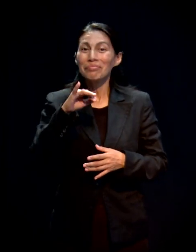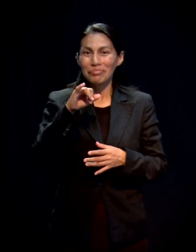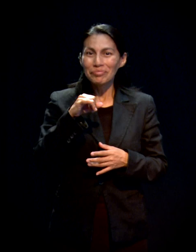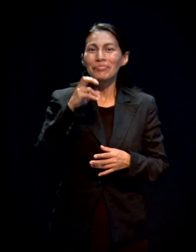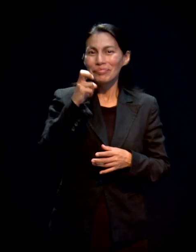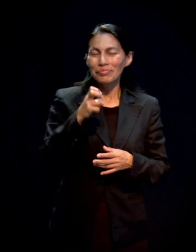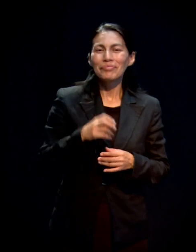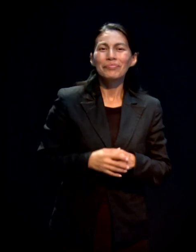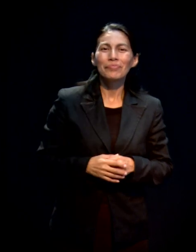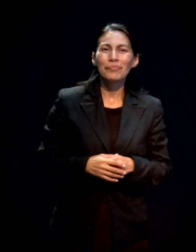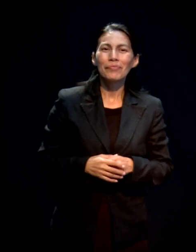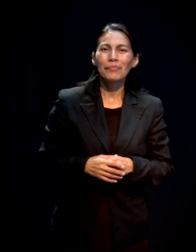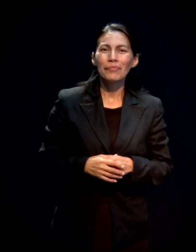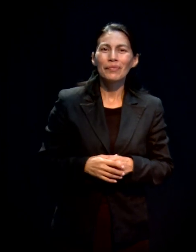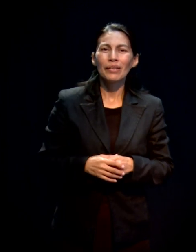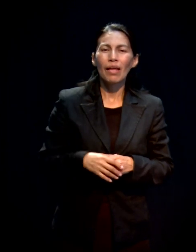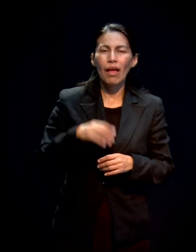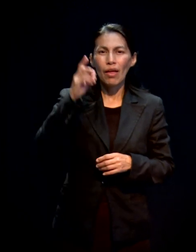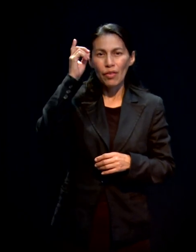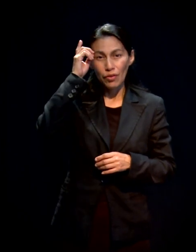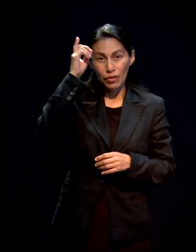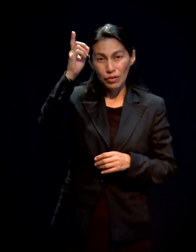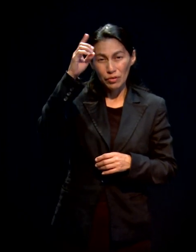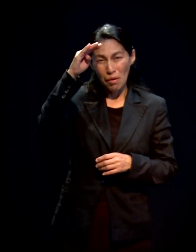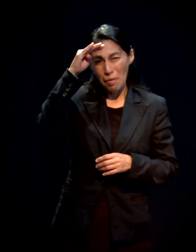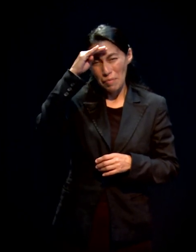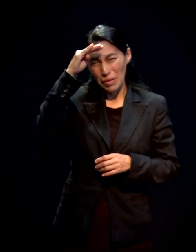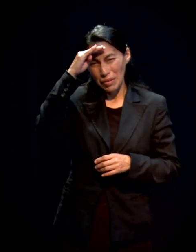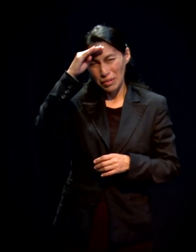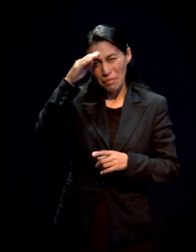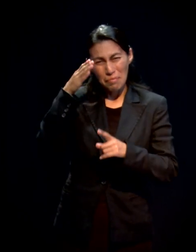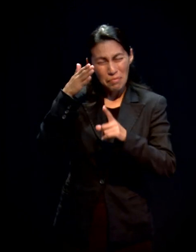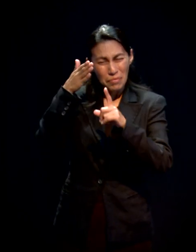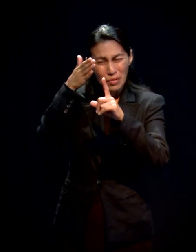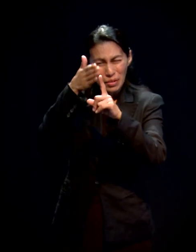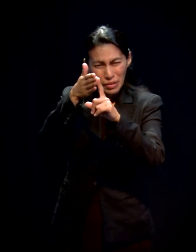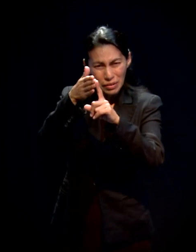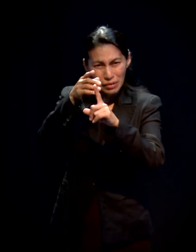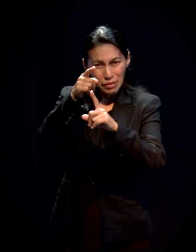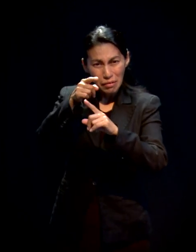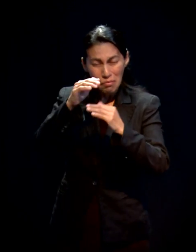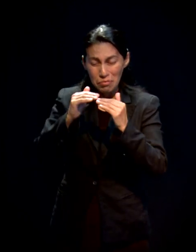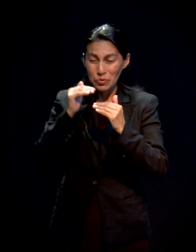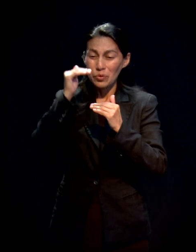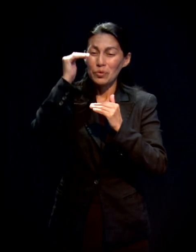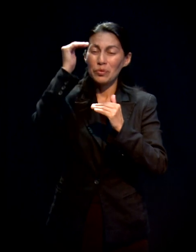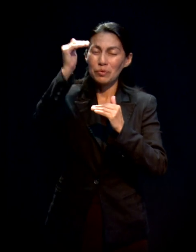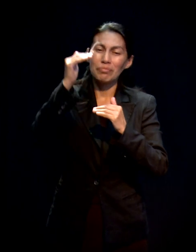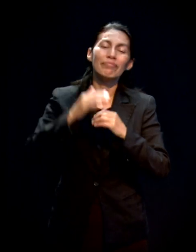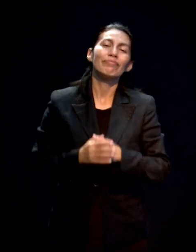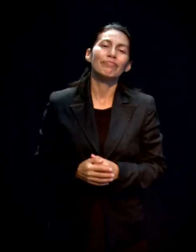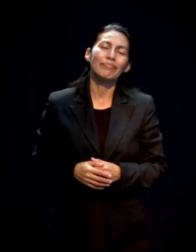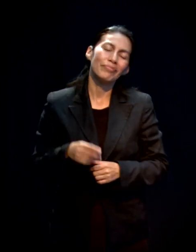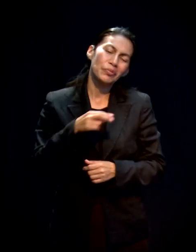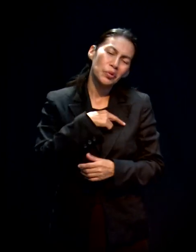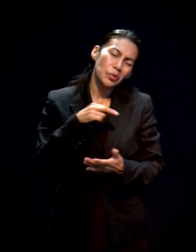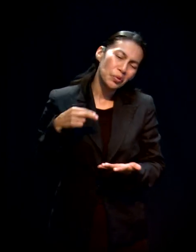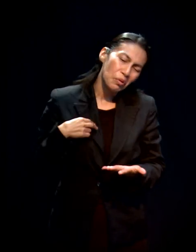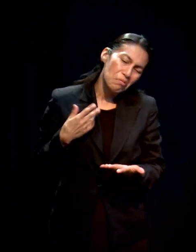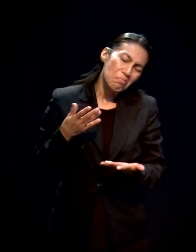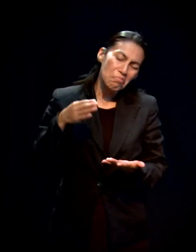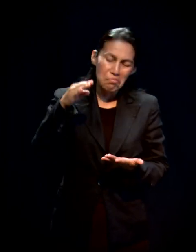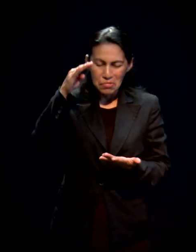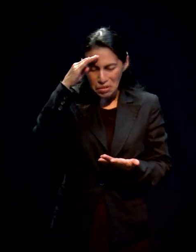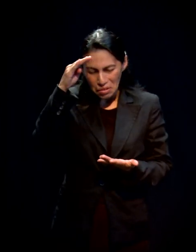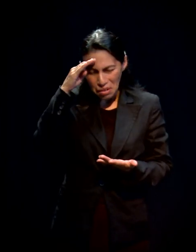maravilloso maravilloso dios tiene pensado más allá de lo que nosotros con nuestras